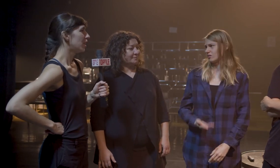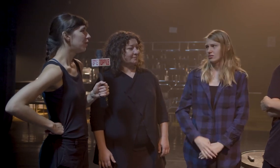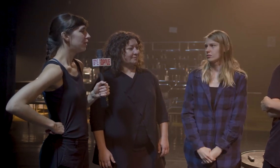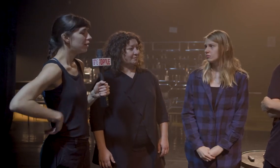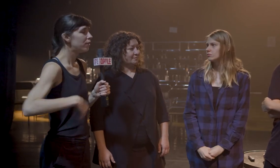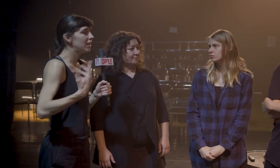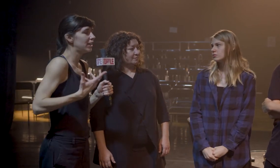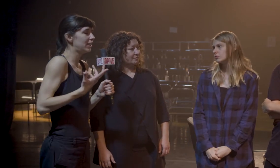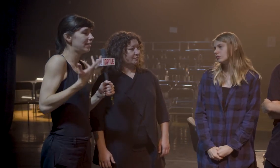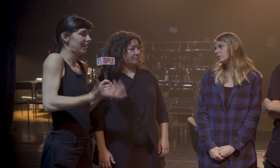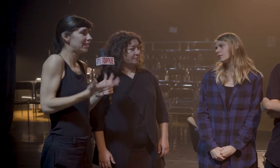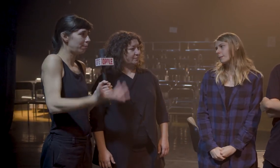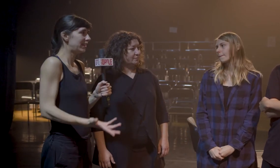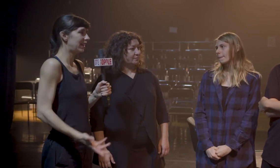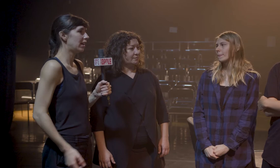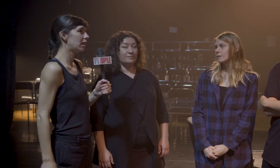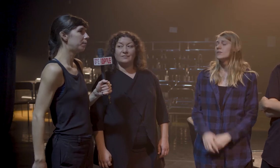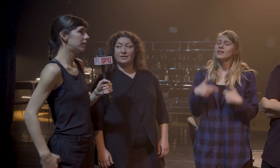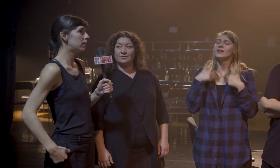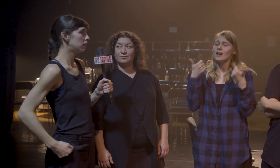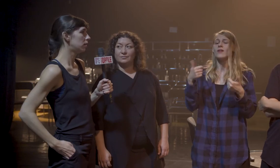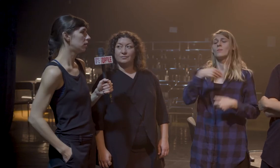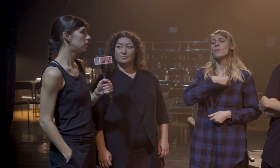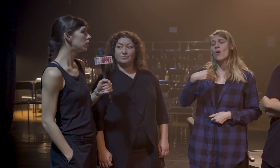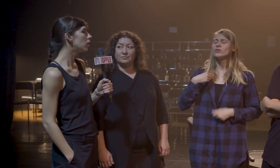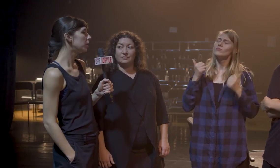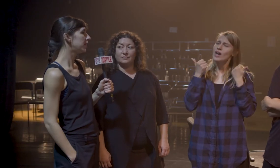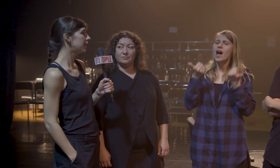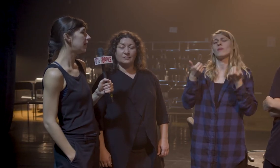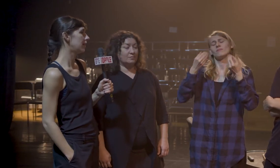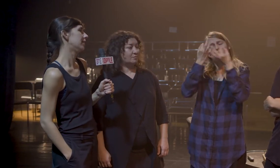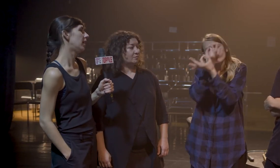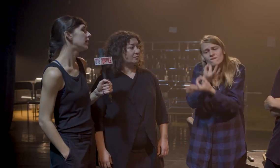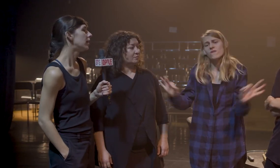i wyrażać te ekspresje jakby, no tylko nie przez gadanie, tak?